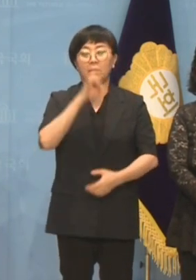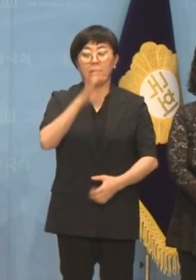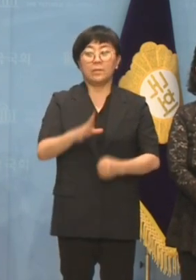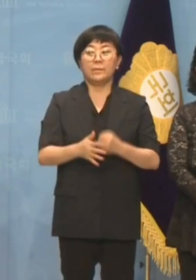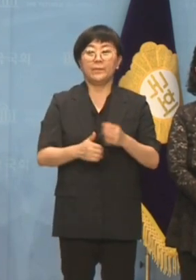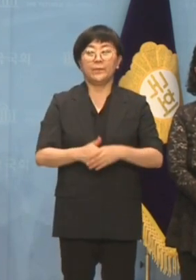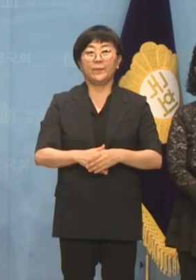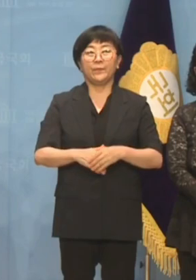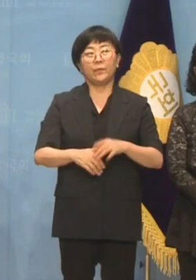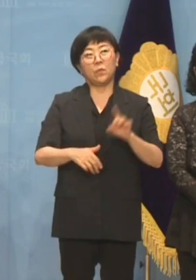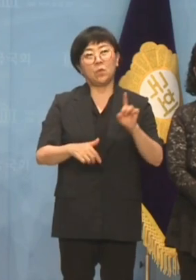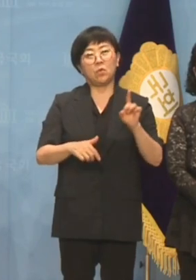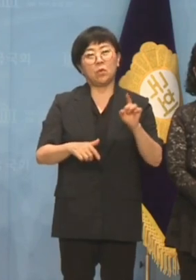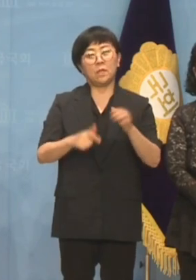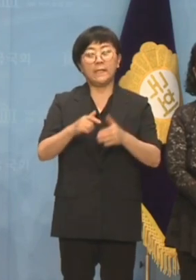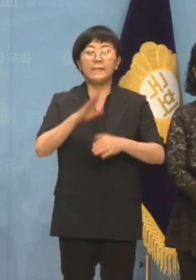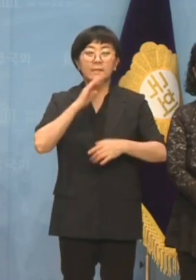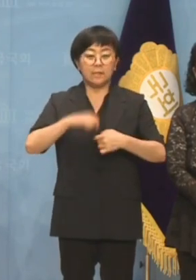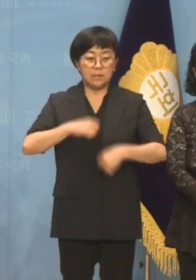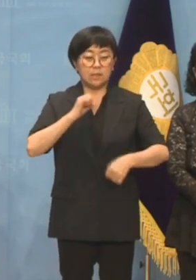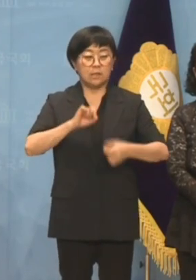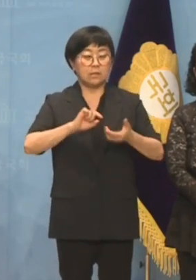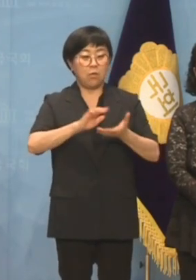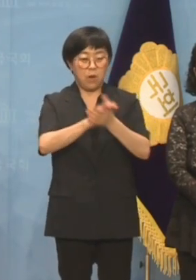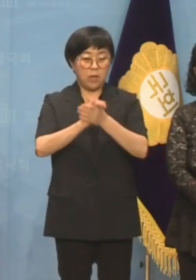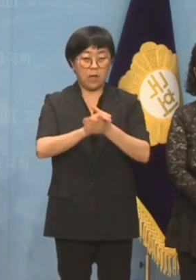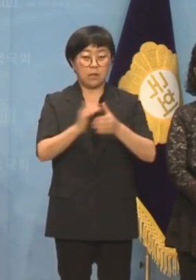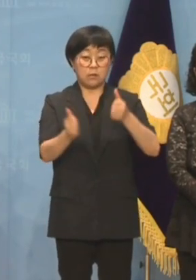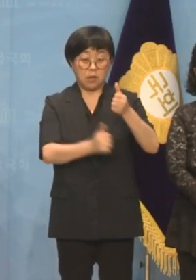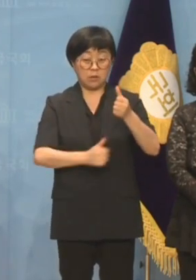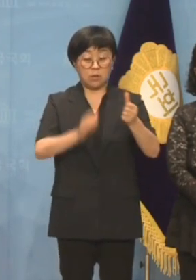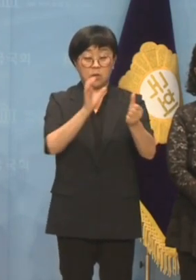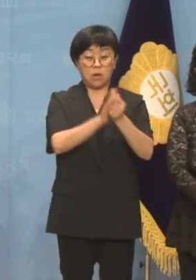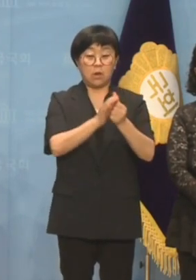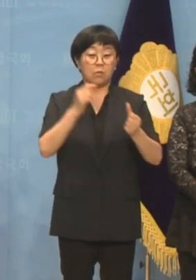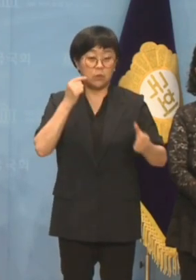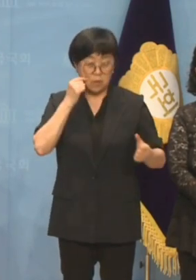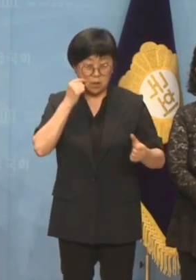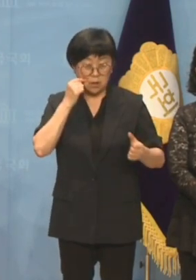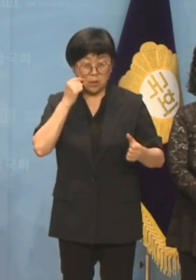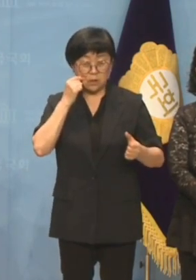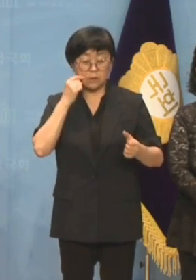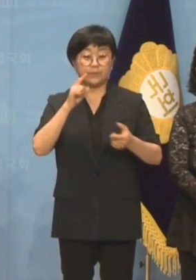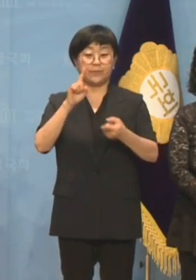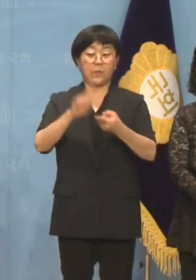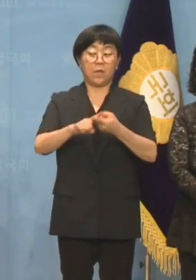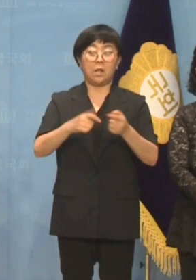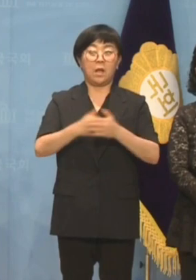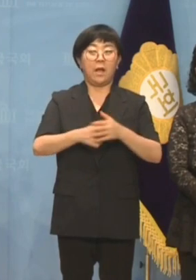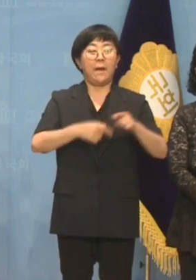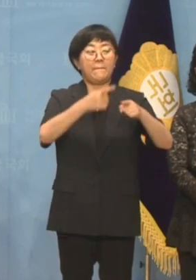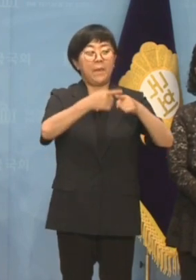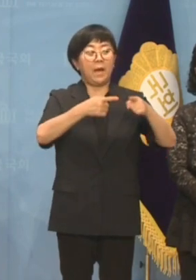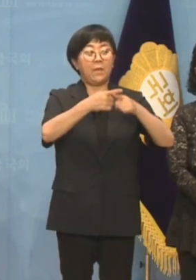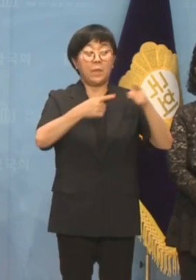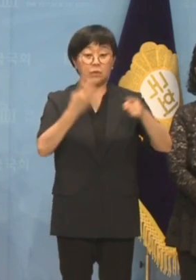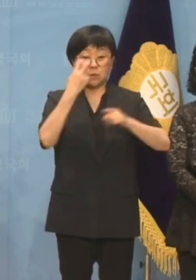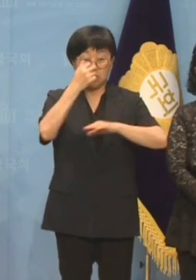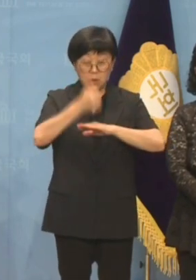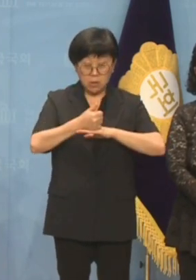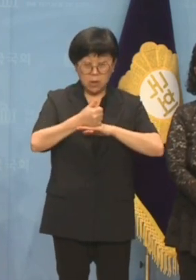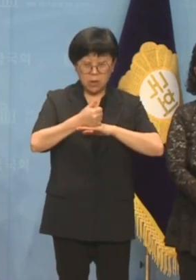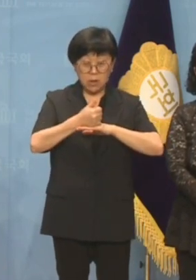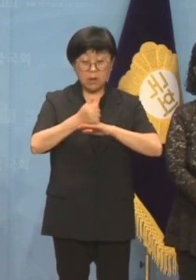인해 제1기 진실화해위원회는 제 역할을 다하지 못한 채 반쪽짜리 조사